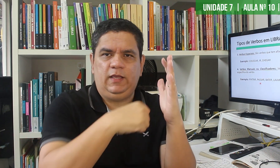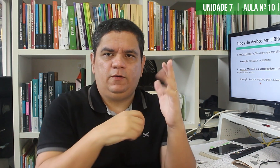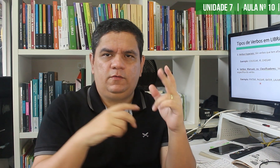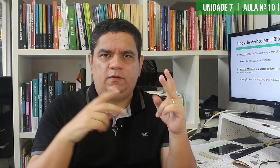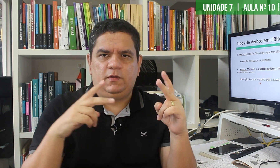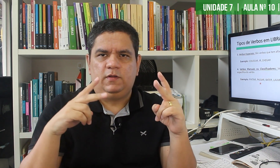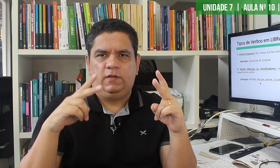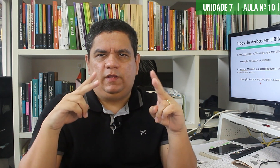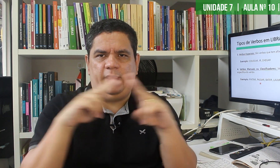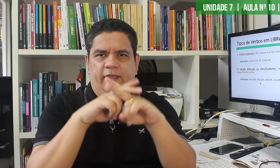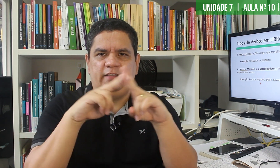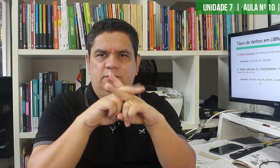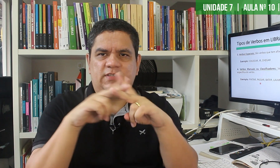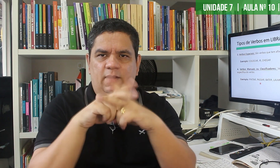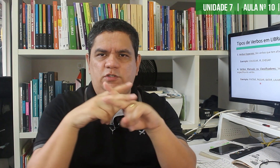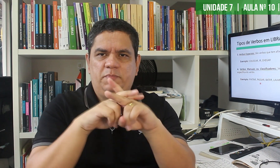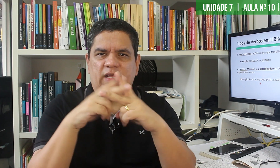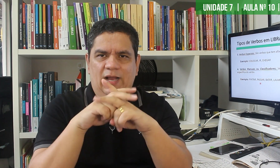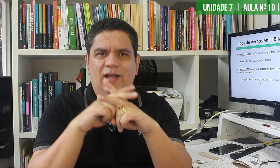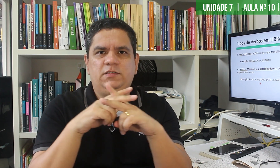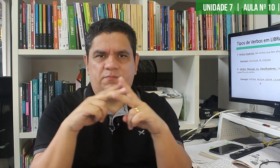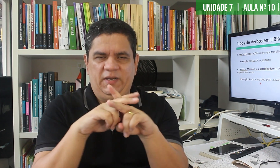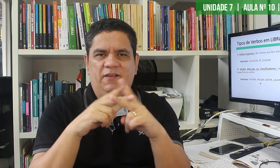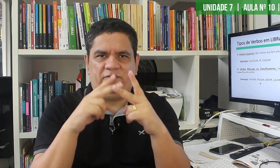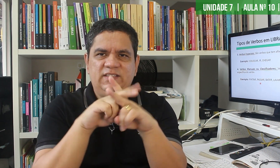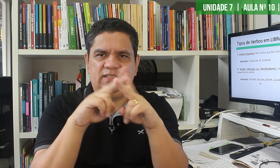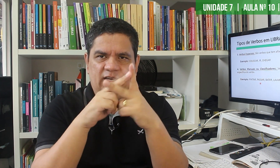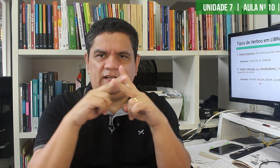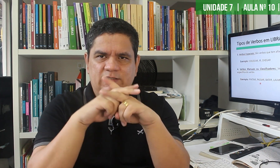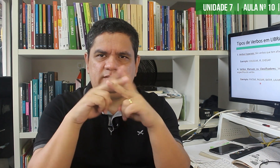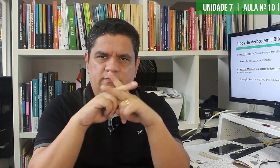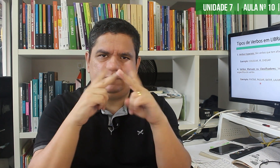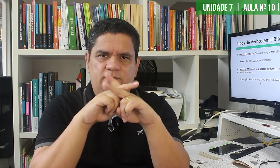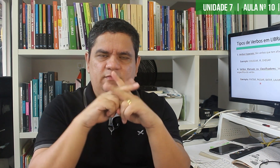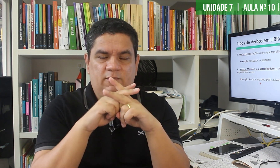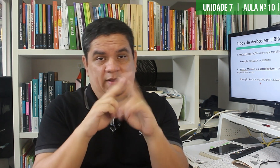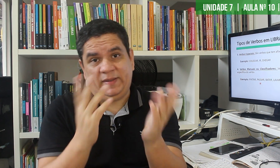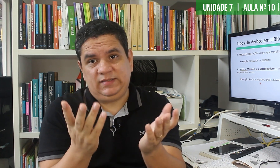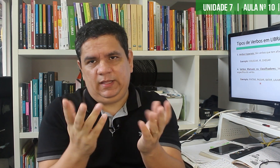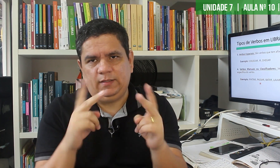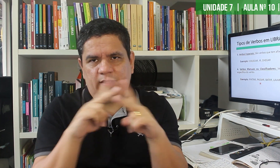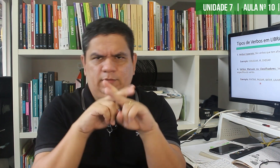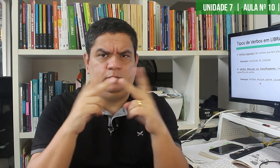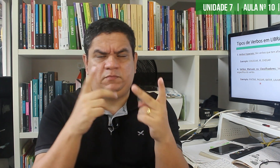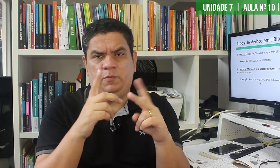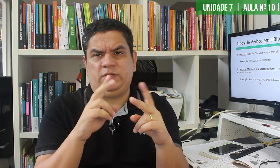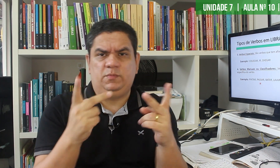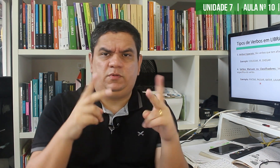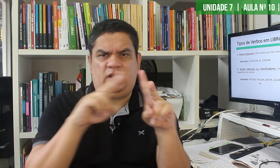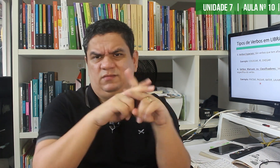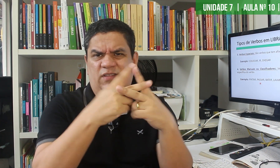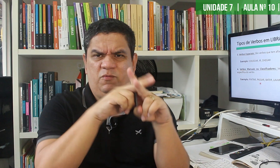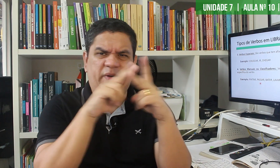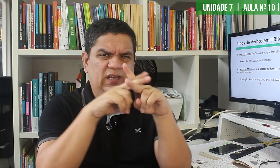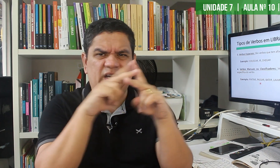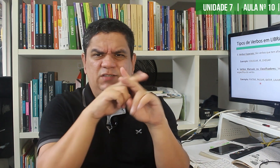bateu. Esse é o sinal de brigar, briga física, né? Não é bater, né? Então, por exemplo, eles estavam brigando